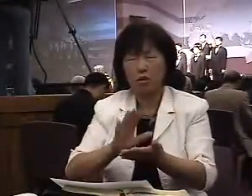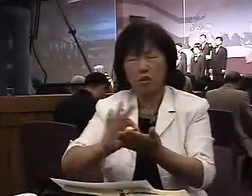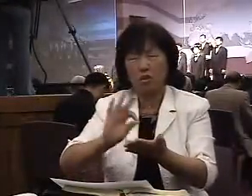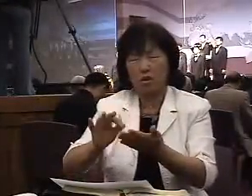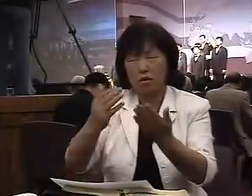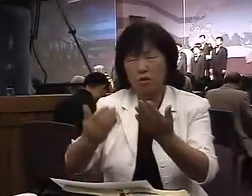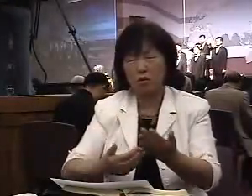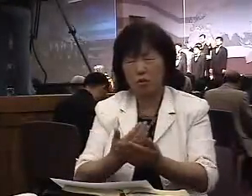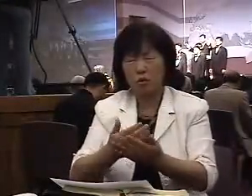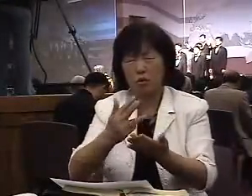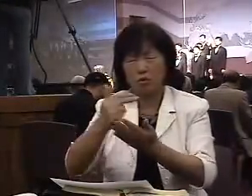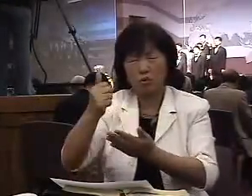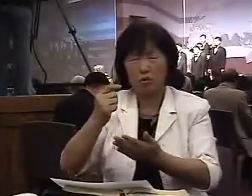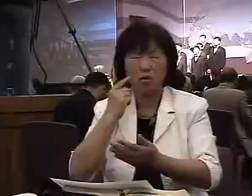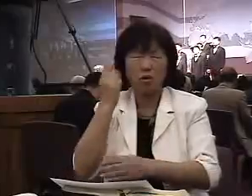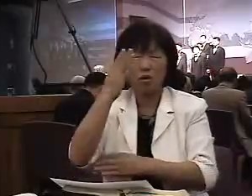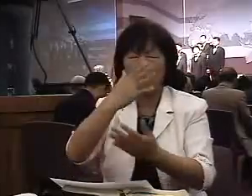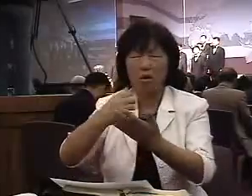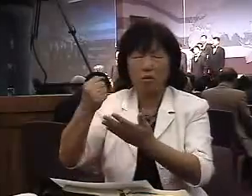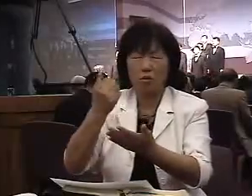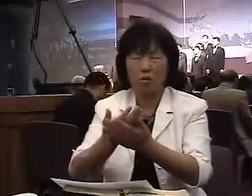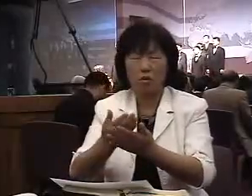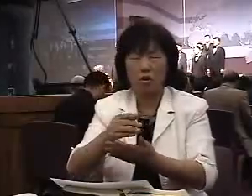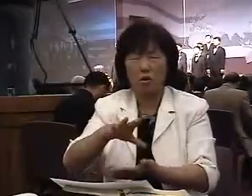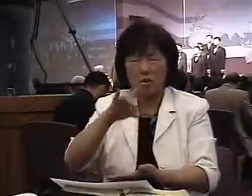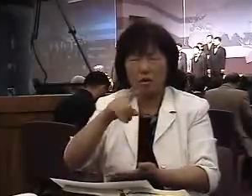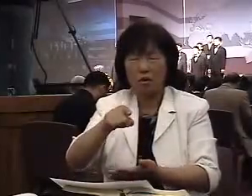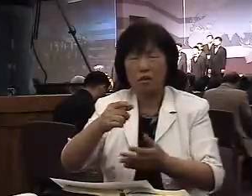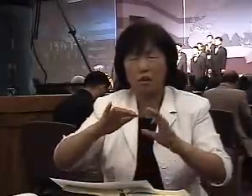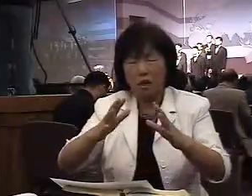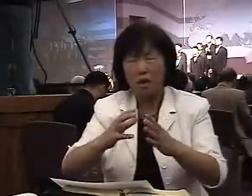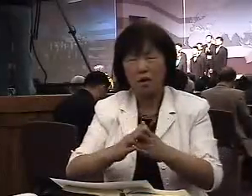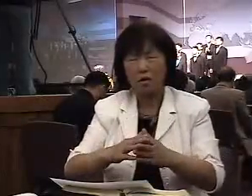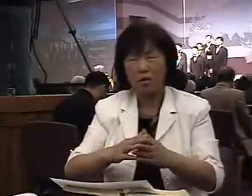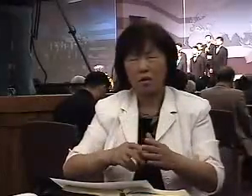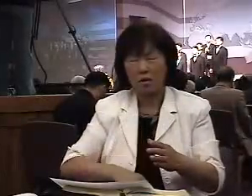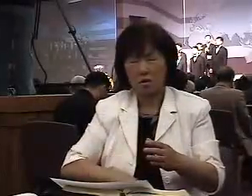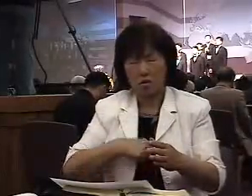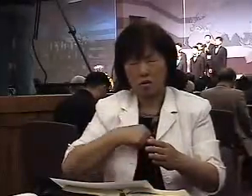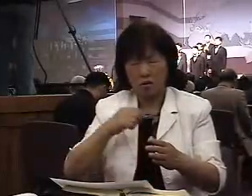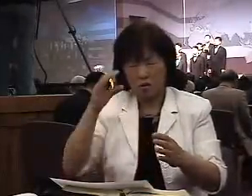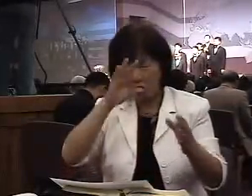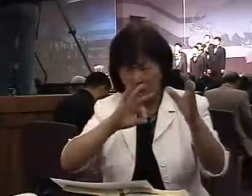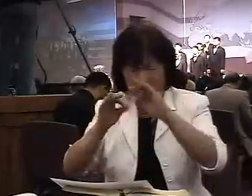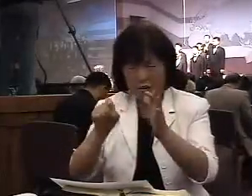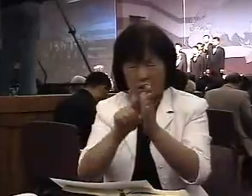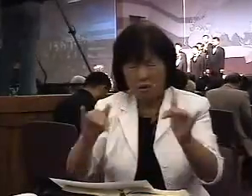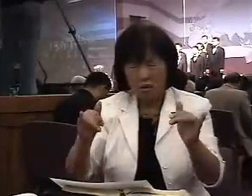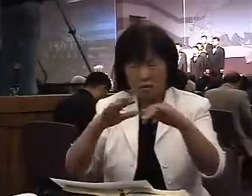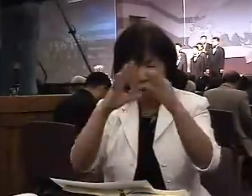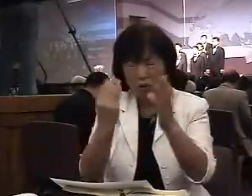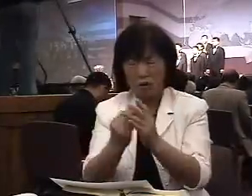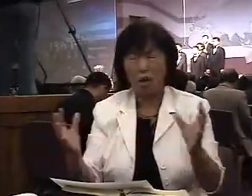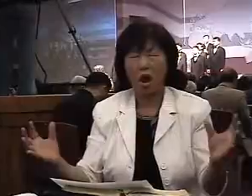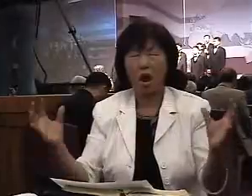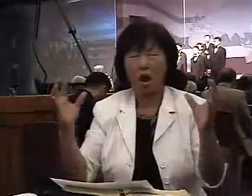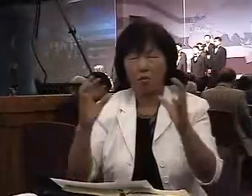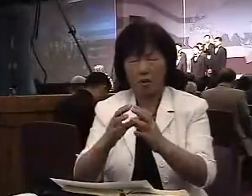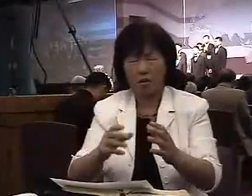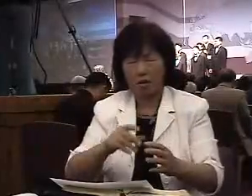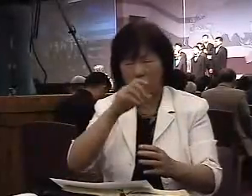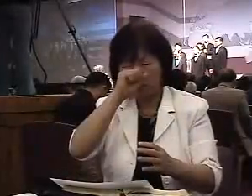주님의 영광 거두어 주시옵소서. 먼저 그의 나라와 의를 구하는 주의 백성들을 통하여 모든 것이 합력하여 선을